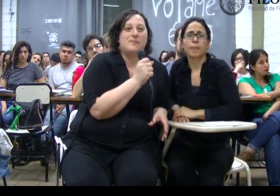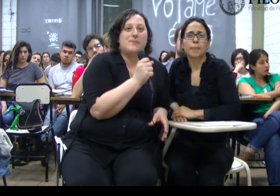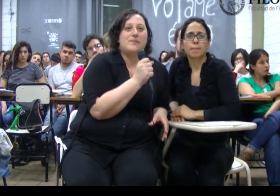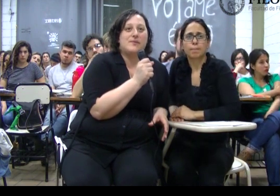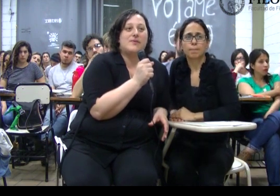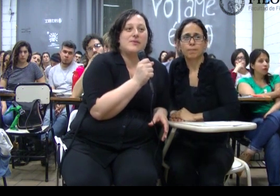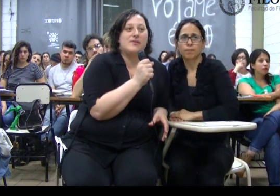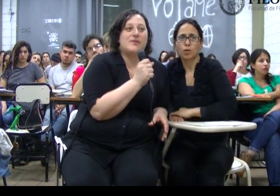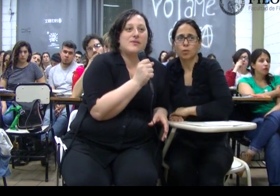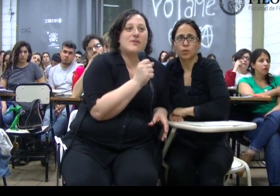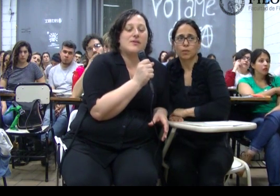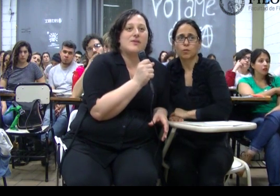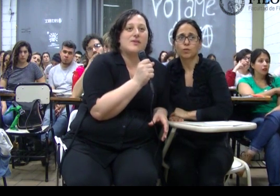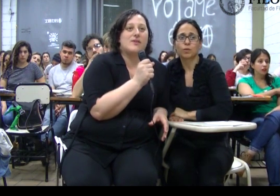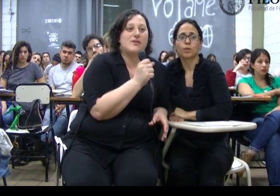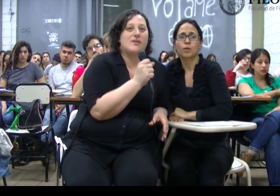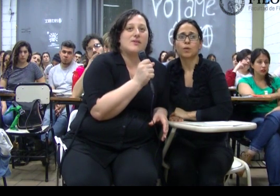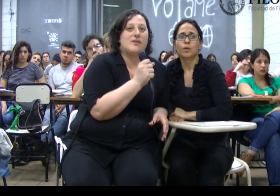sordo.